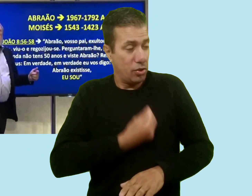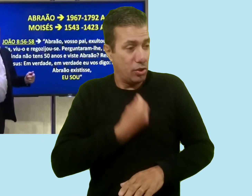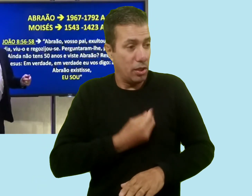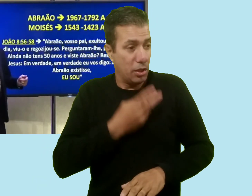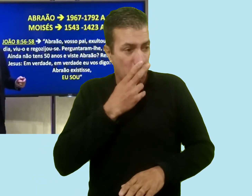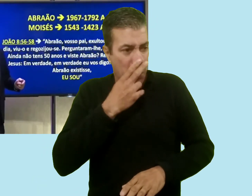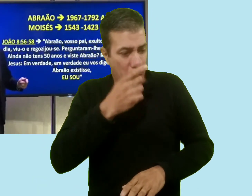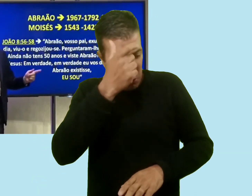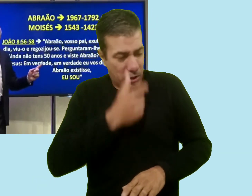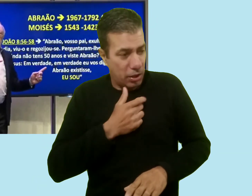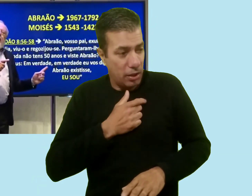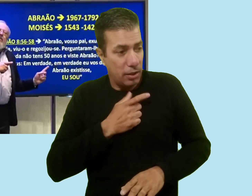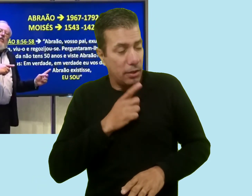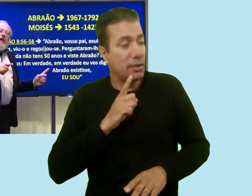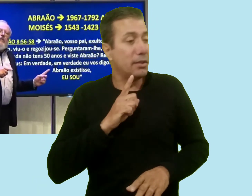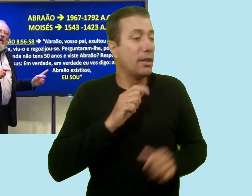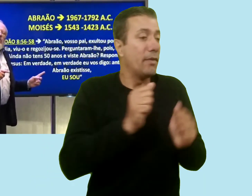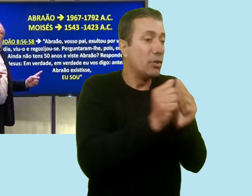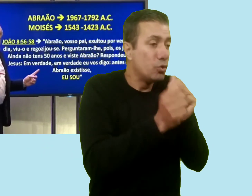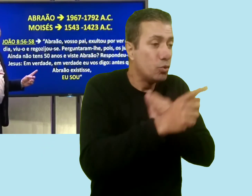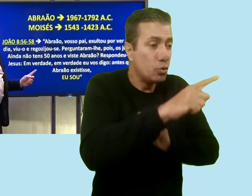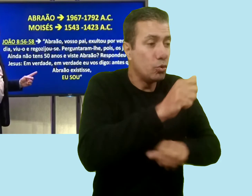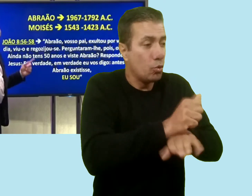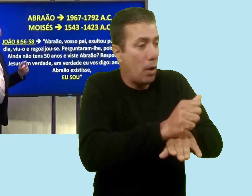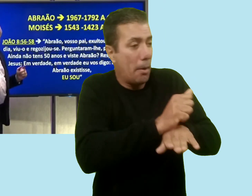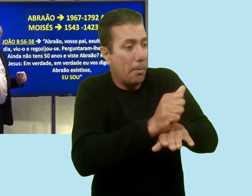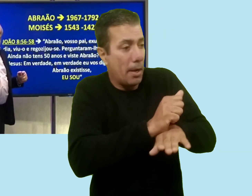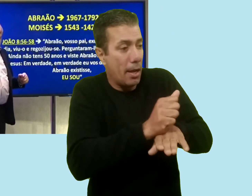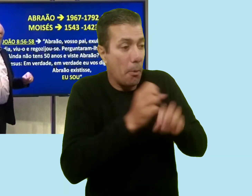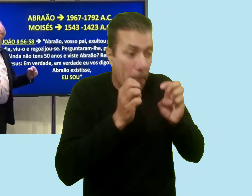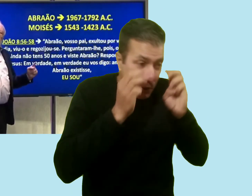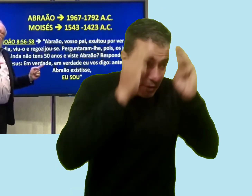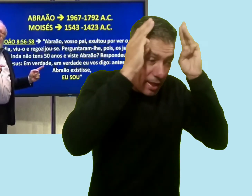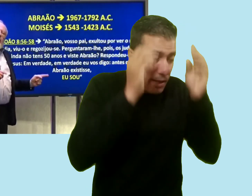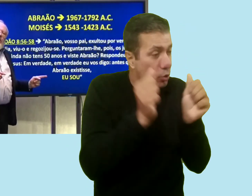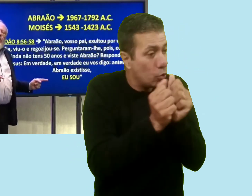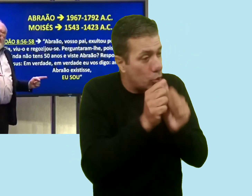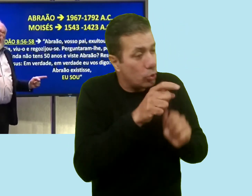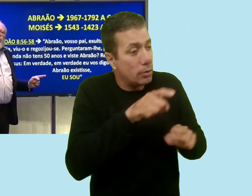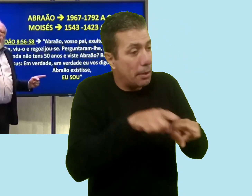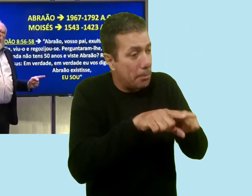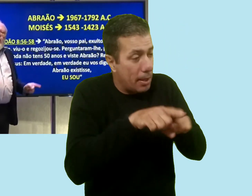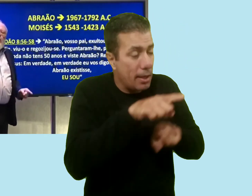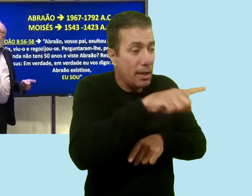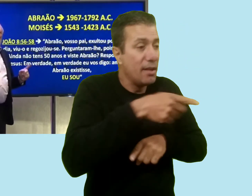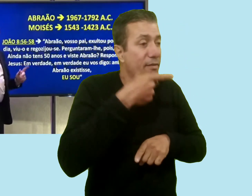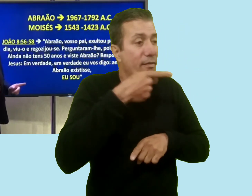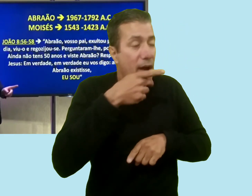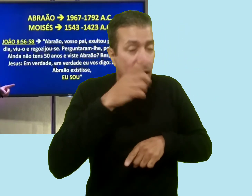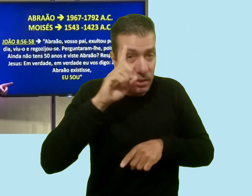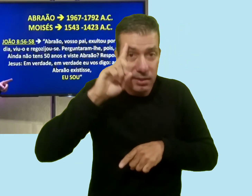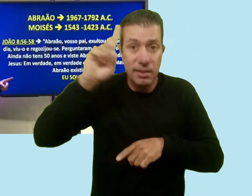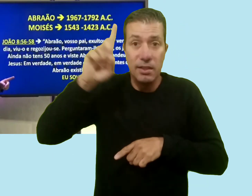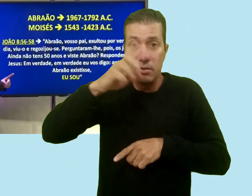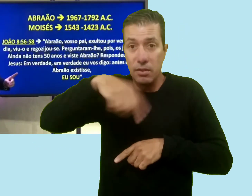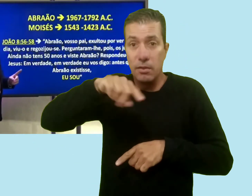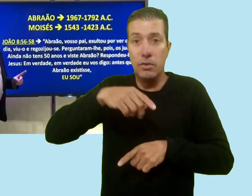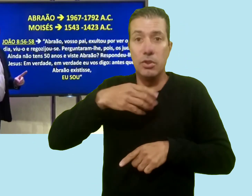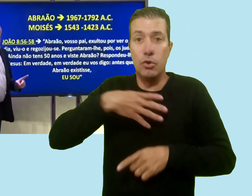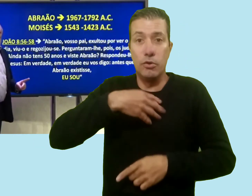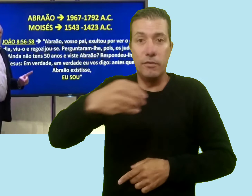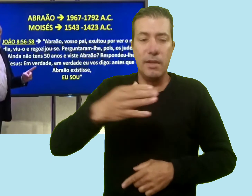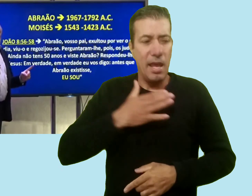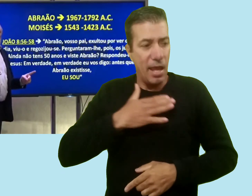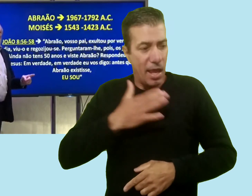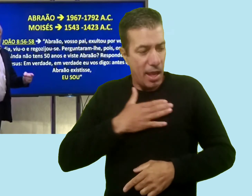eu sou aquele que apareceu para Abrão, eu sou aquele que apareceu para Moisés. Quando Deus fala, quando Deus tem um